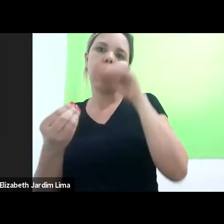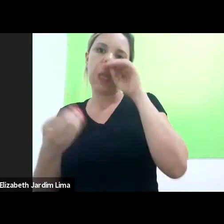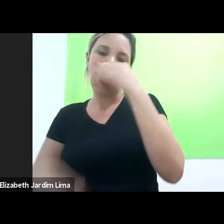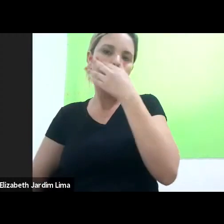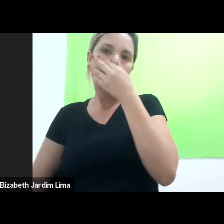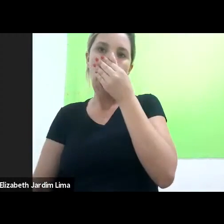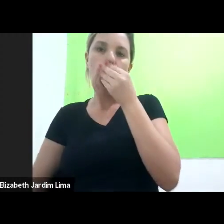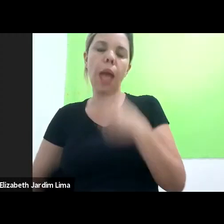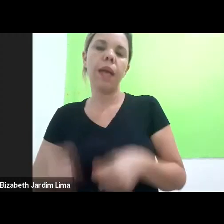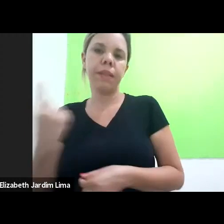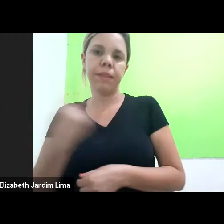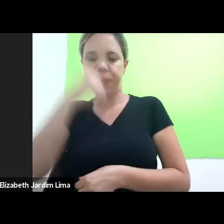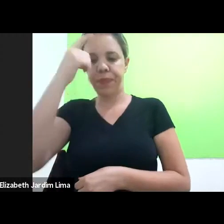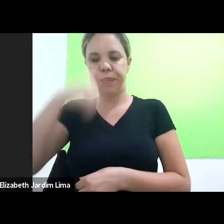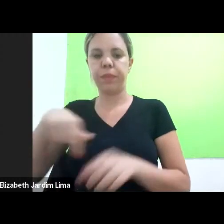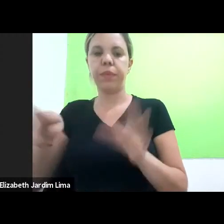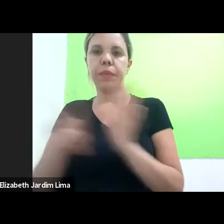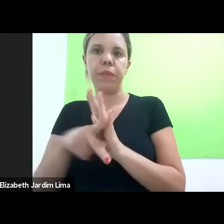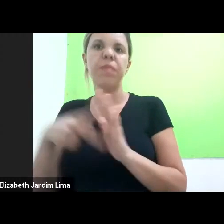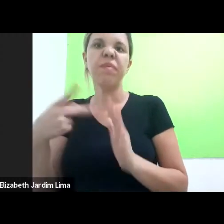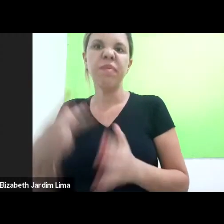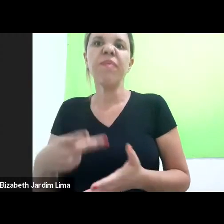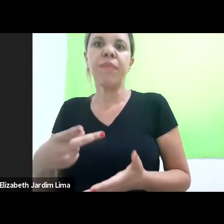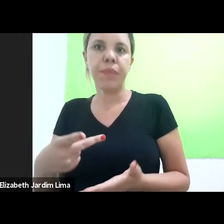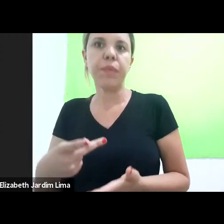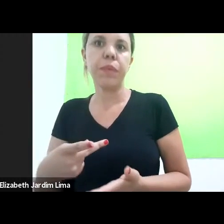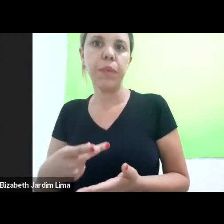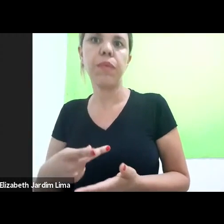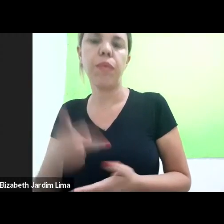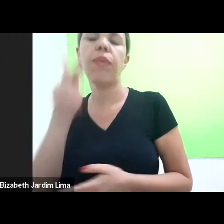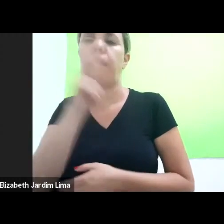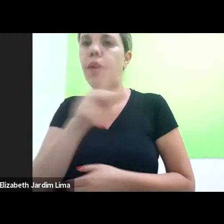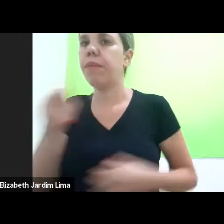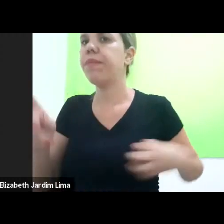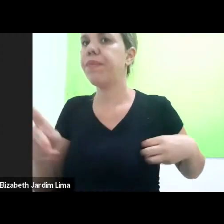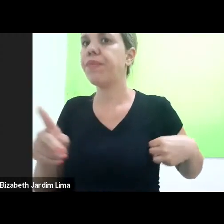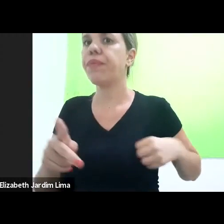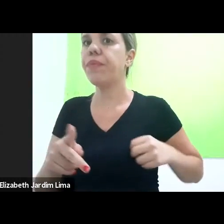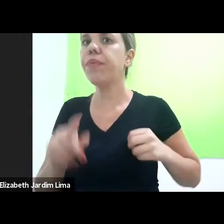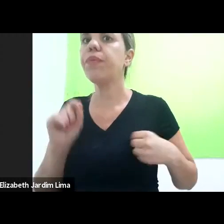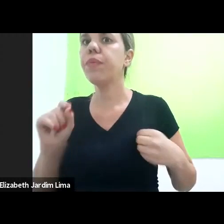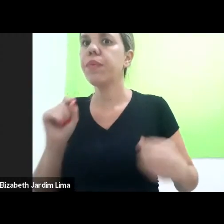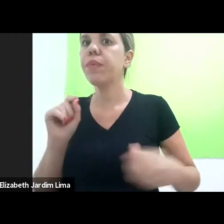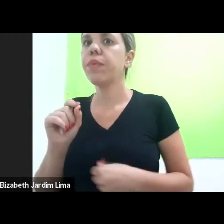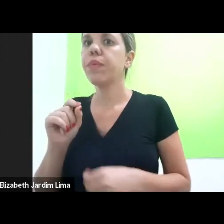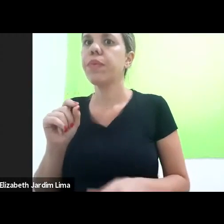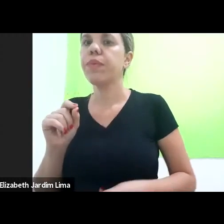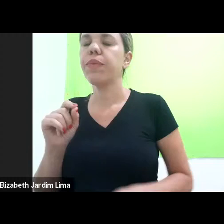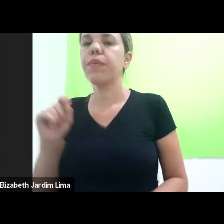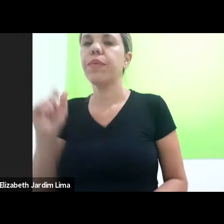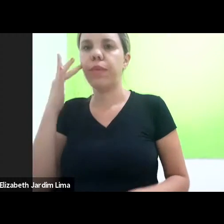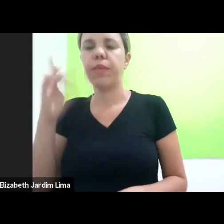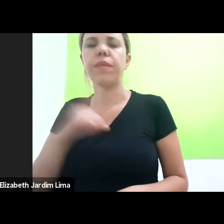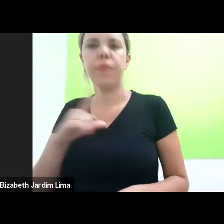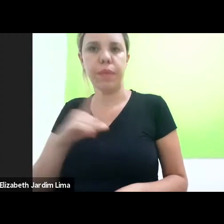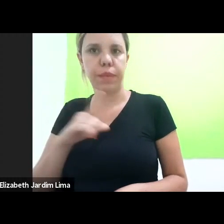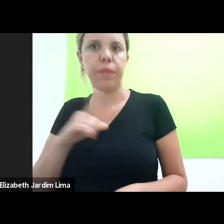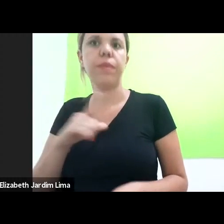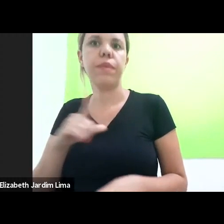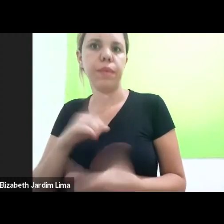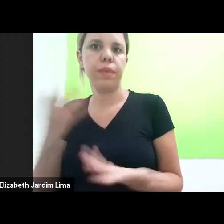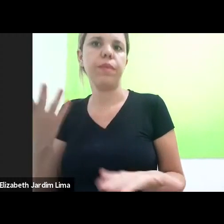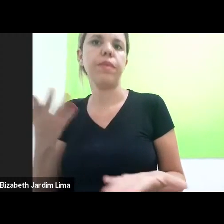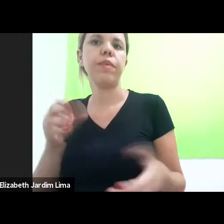nossos, tanto meu quanto do professor, que acho que houve ali uma formação, né, de